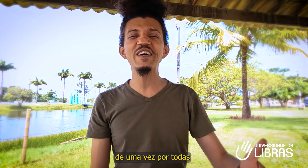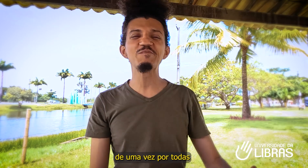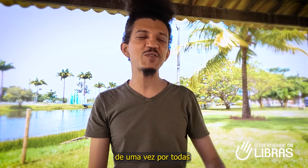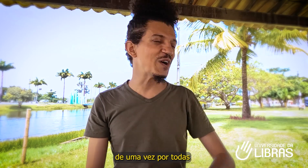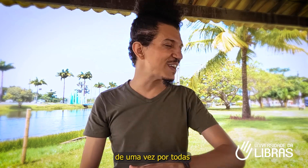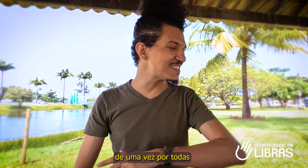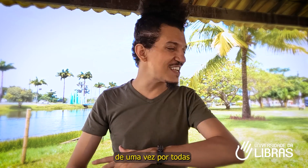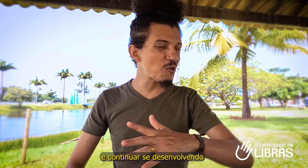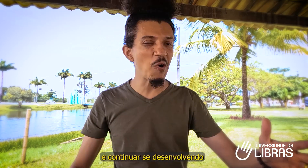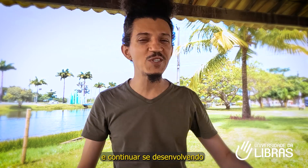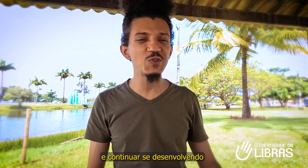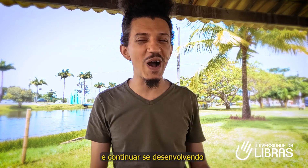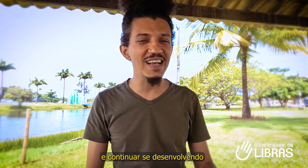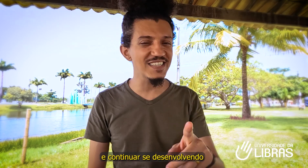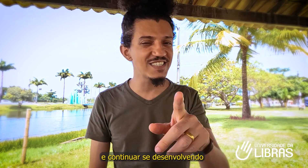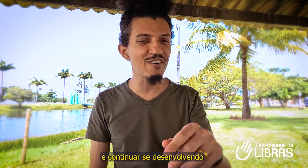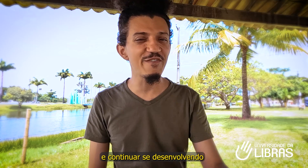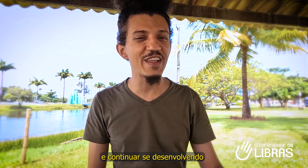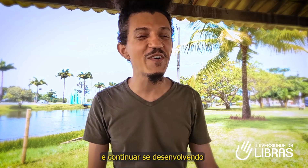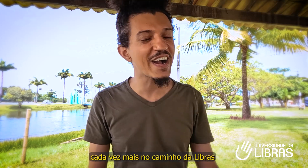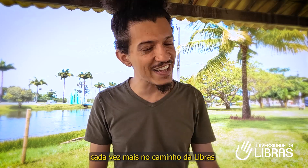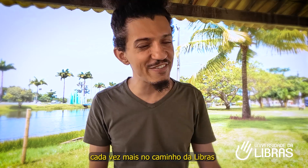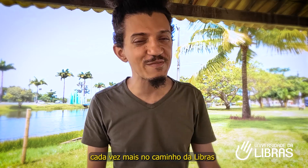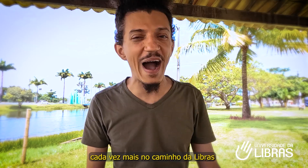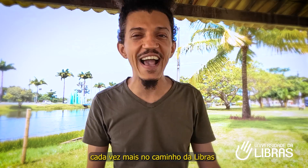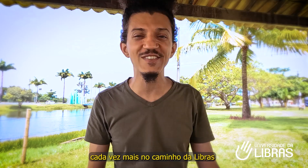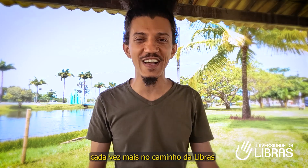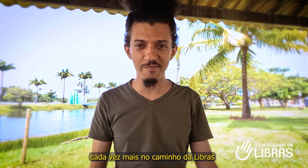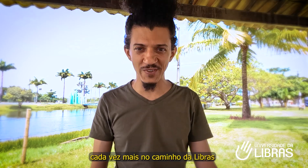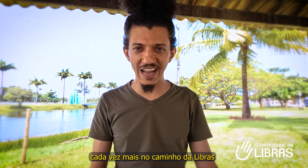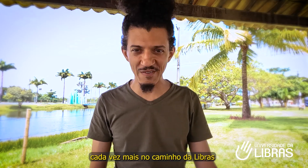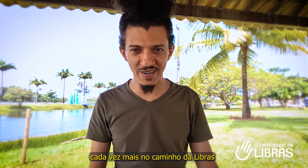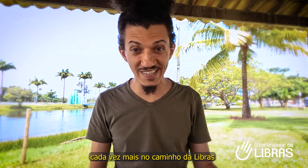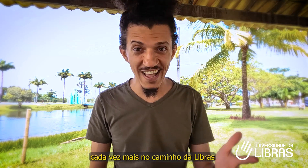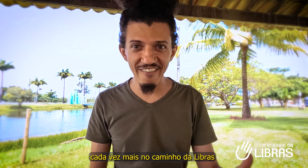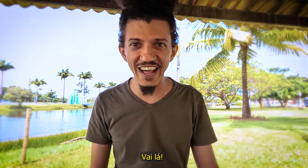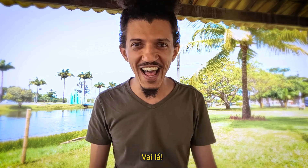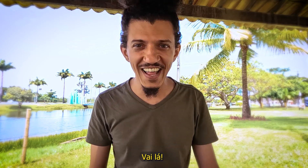uma vez por todas e continuar se desenvolvendo cada vez mais no caminho da Libras. Vai lá!